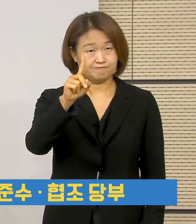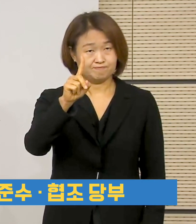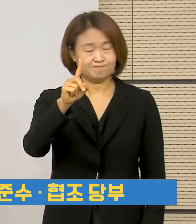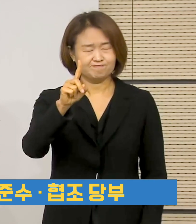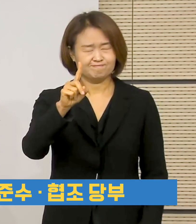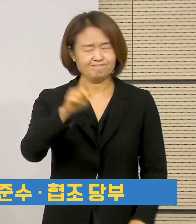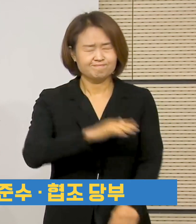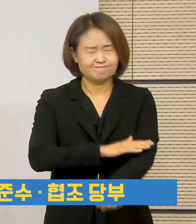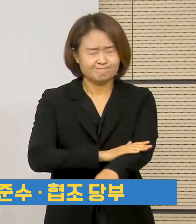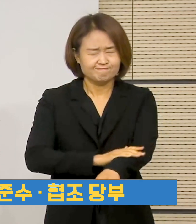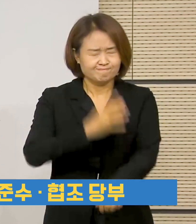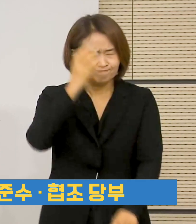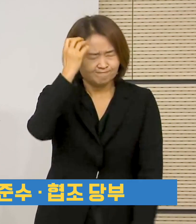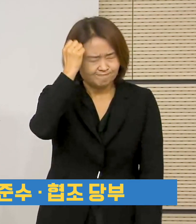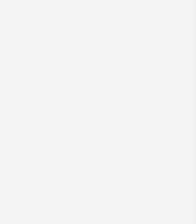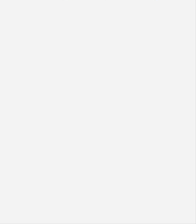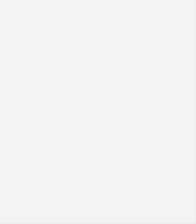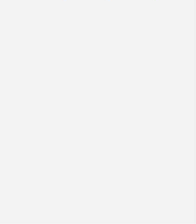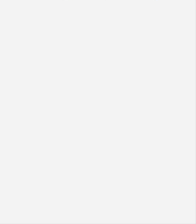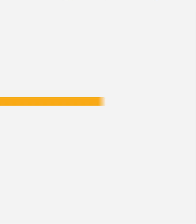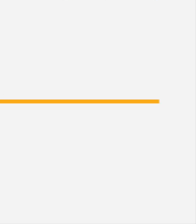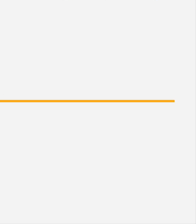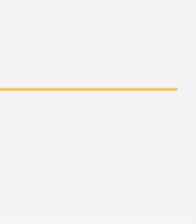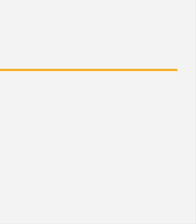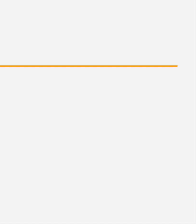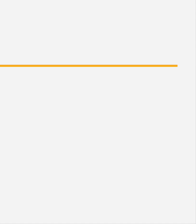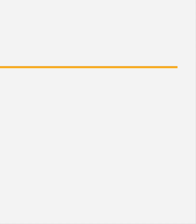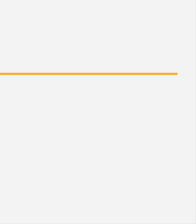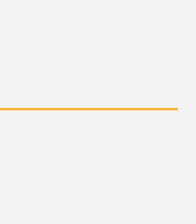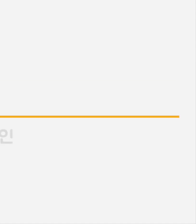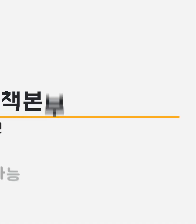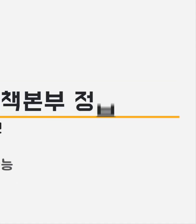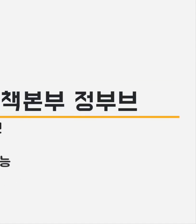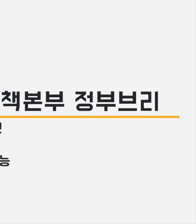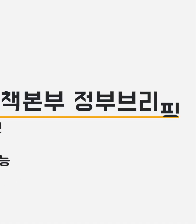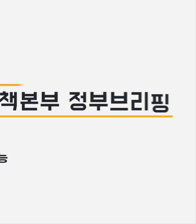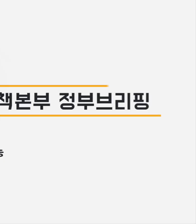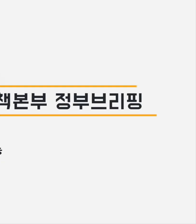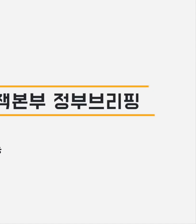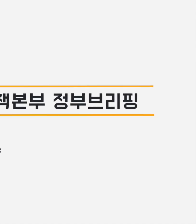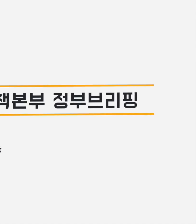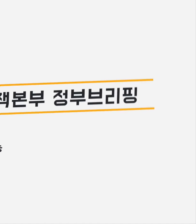해주시기를 말씀을 드리겠습니다 아 아